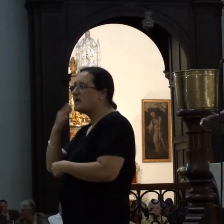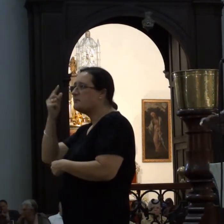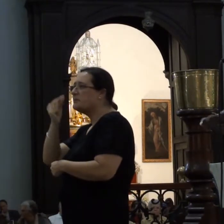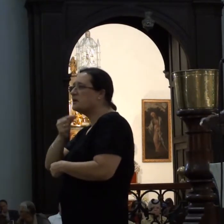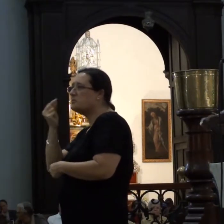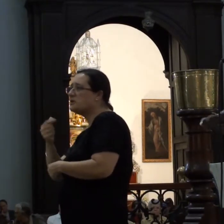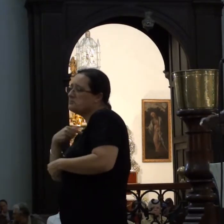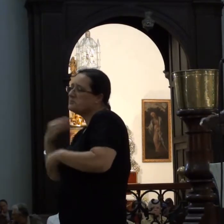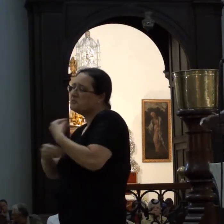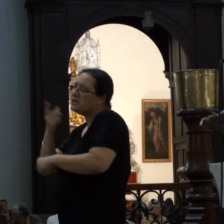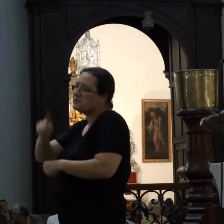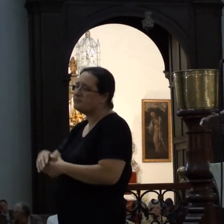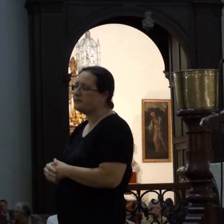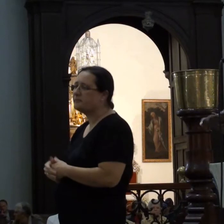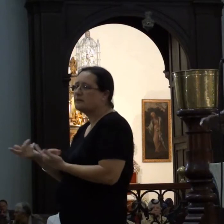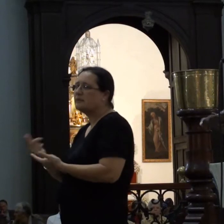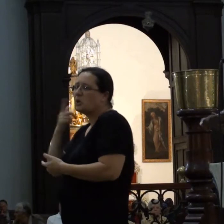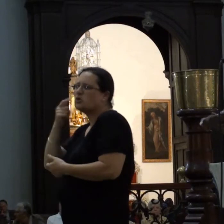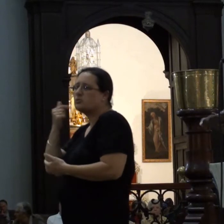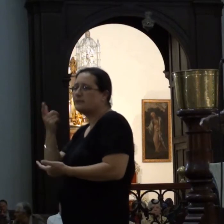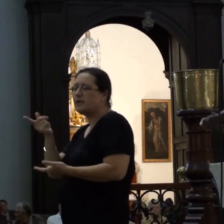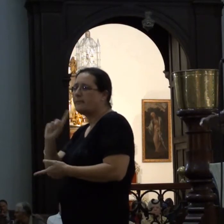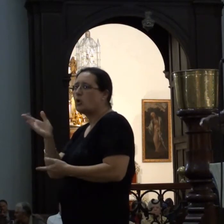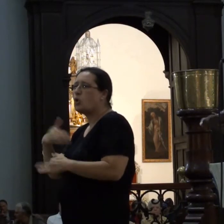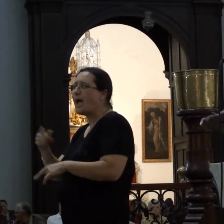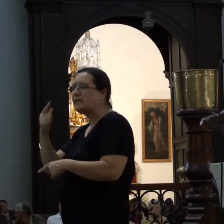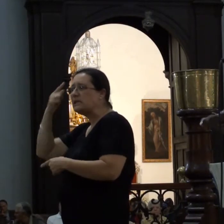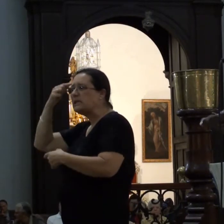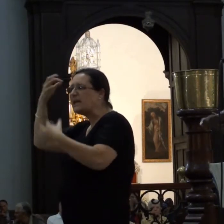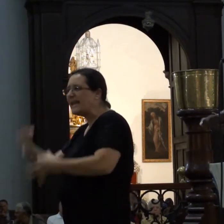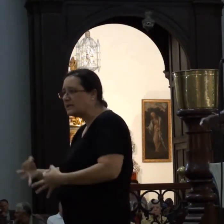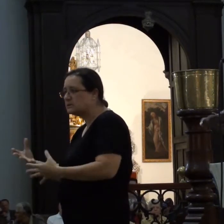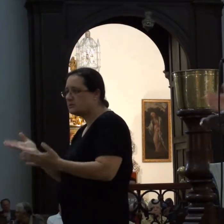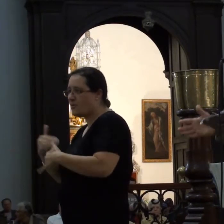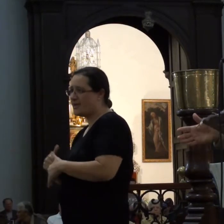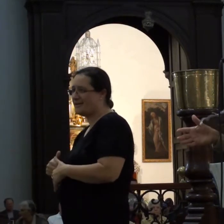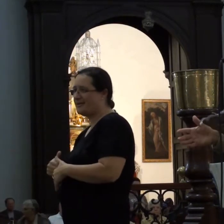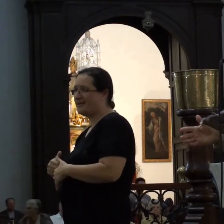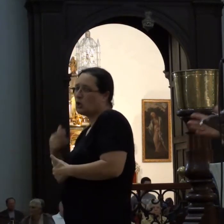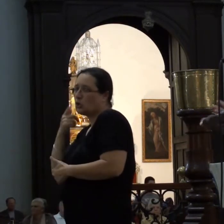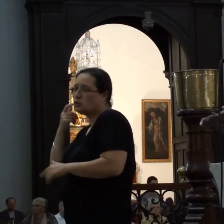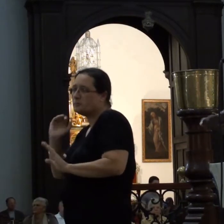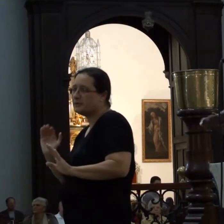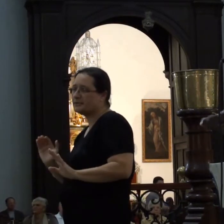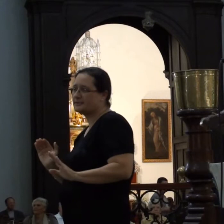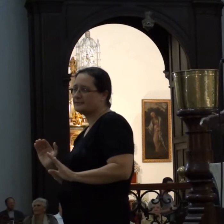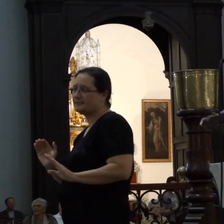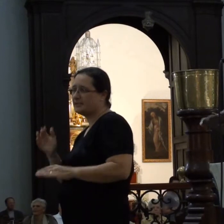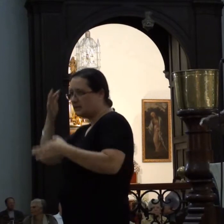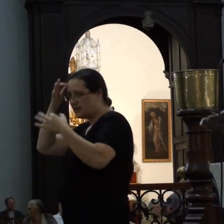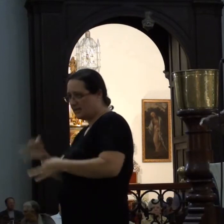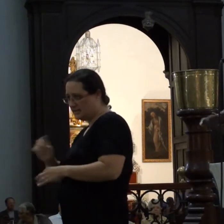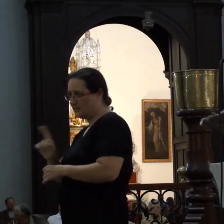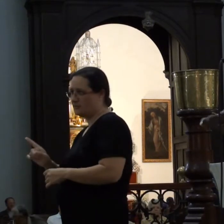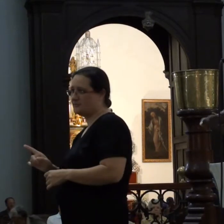la Primera y última y única comunión Qué